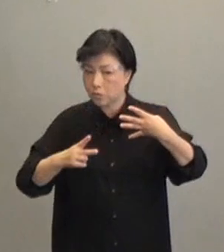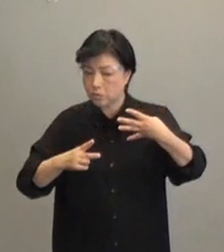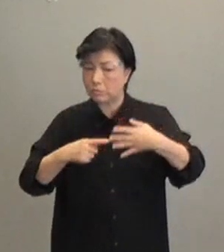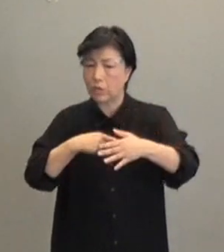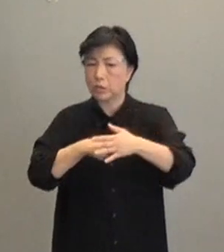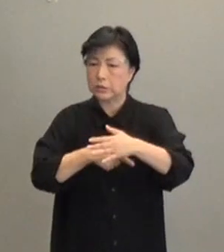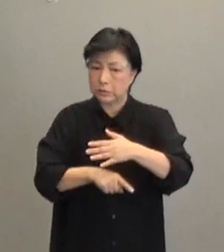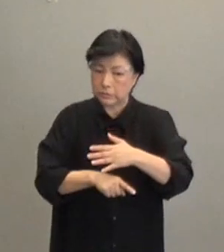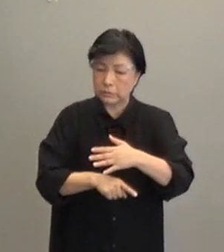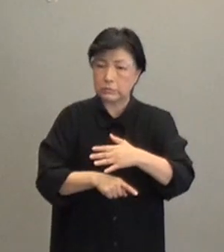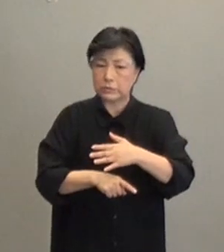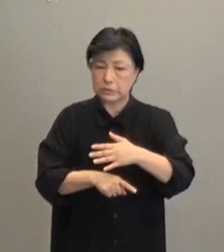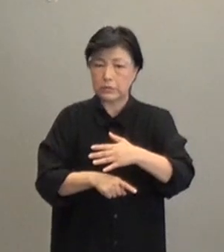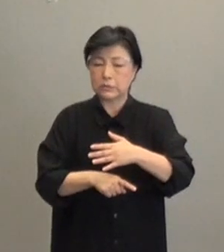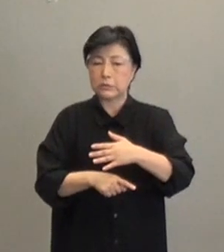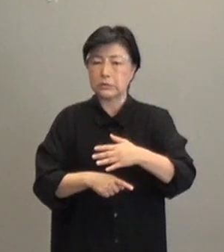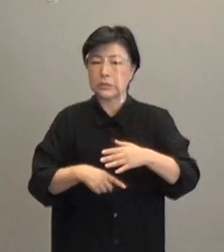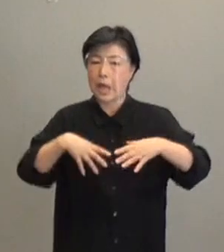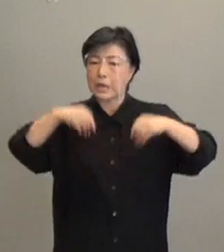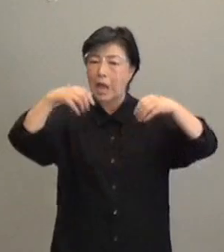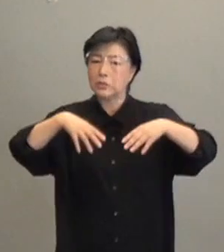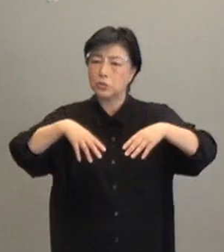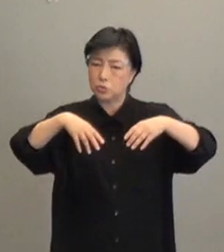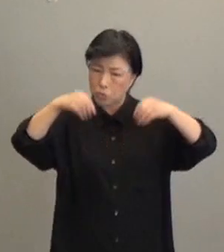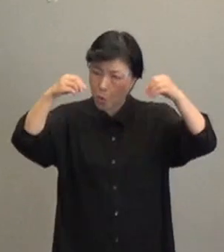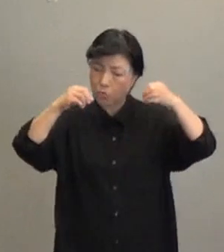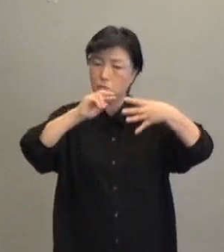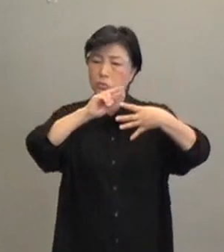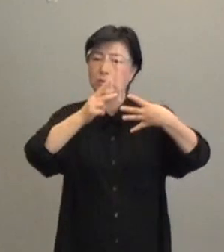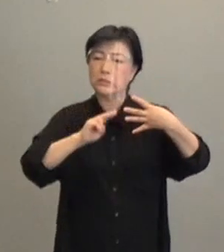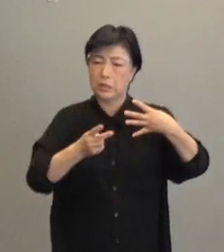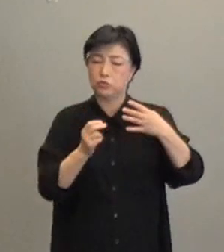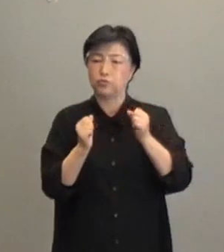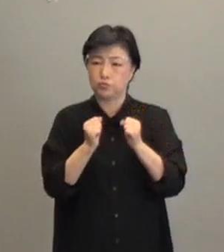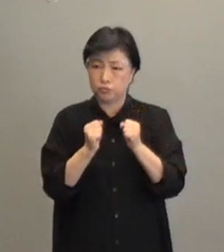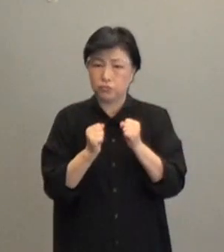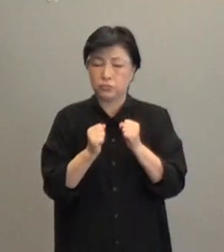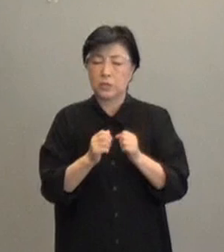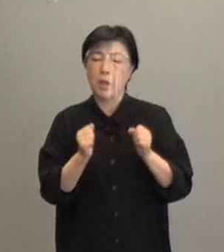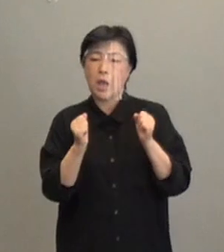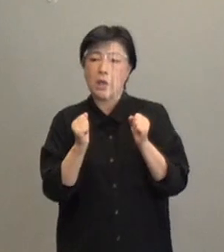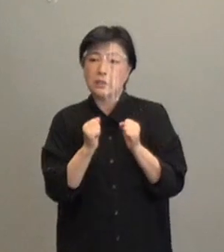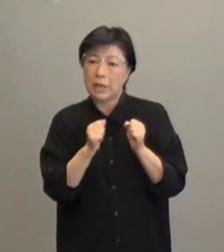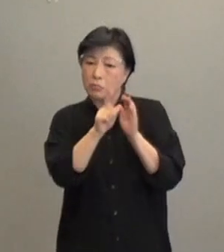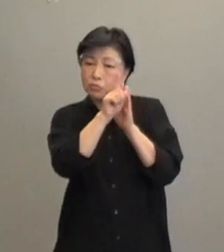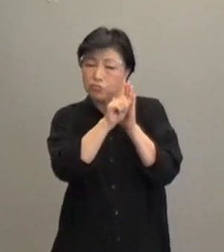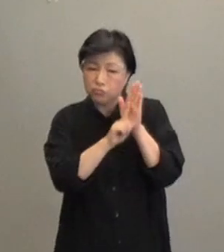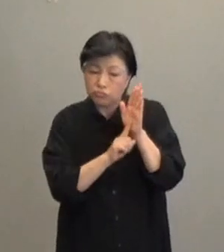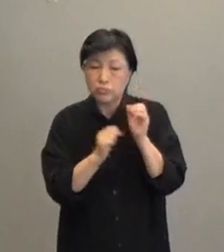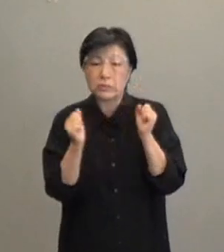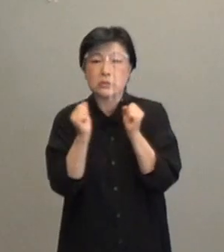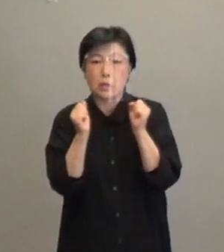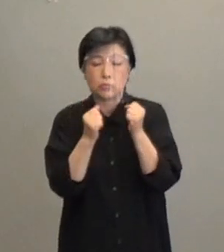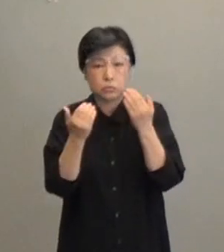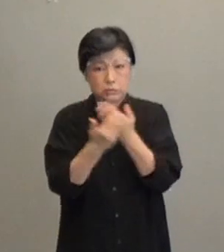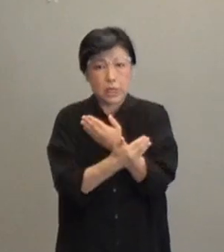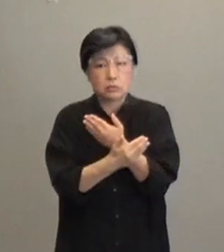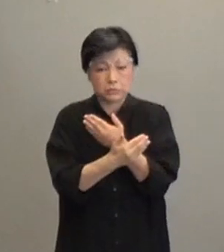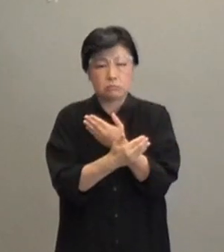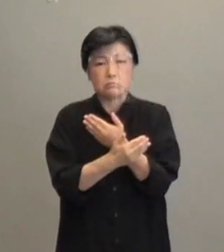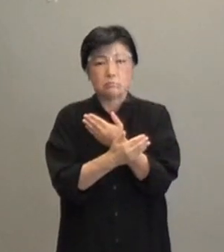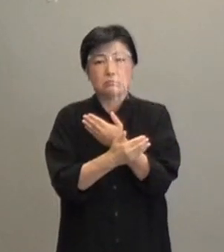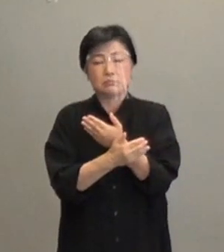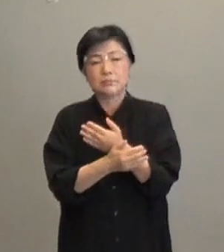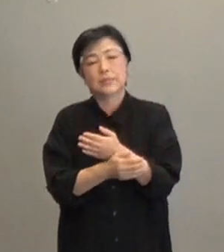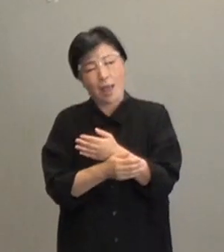とですね、どうしても乾燥してきますし、それから寒くなりますので、換気